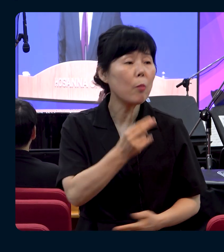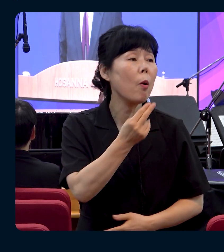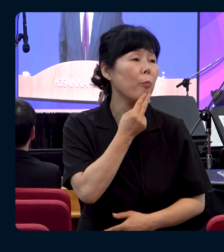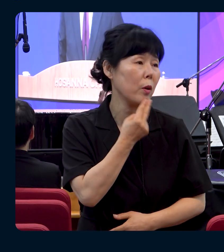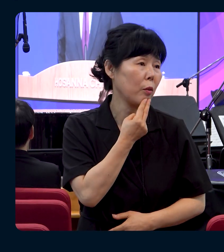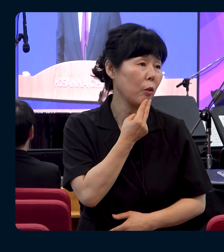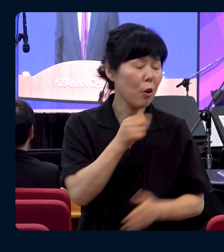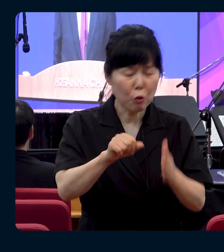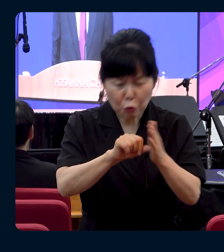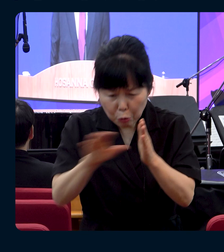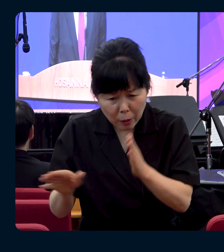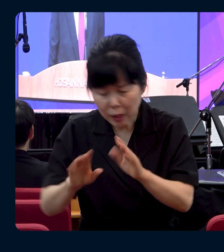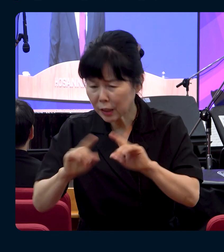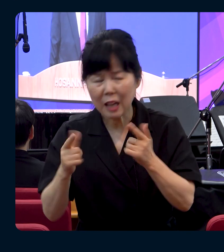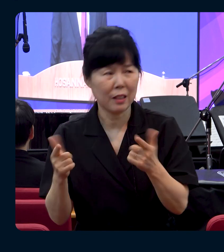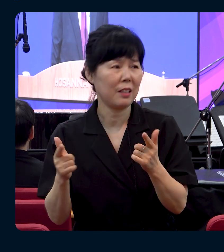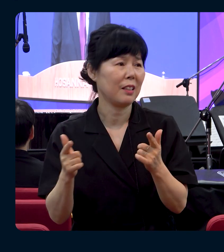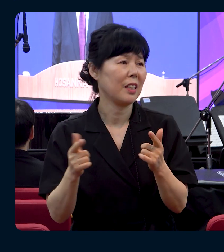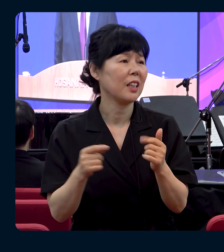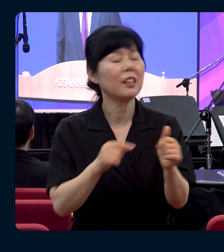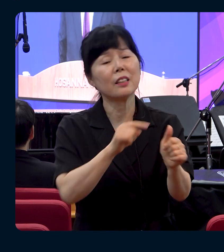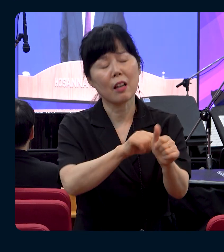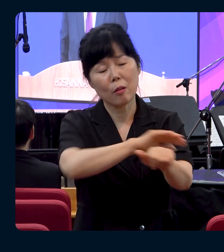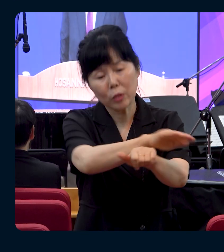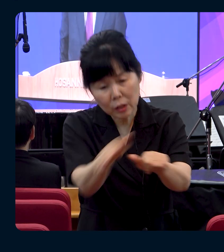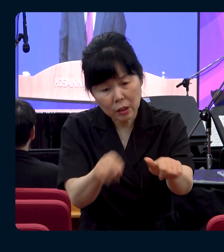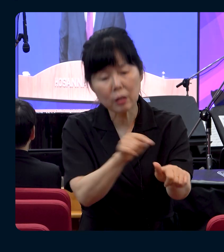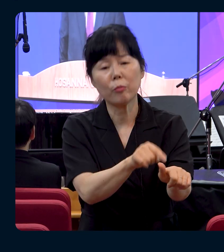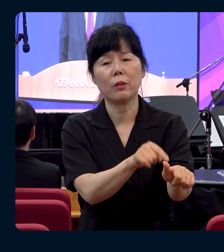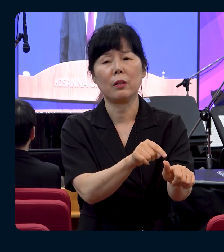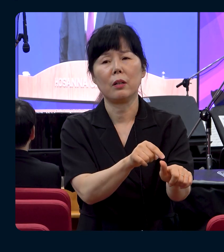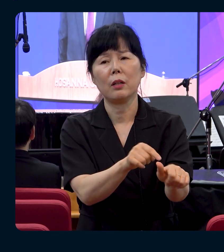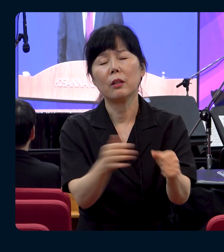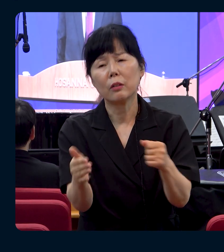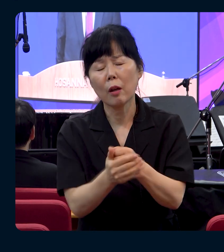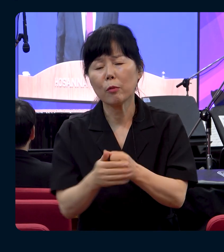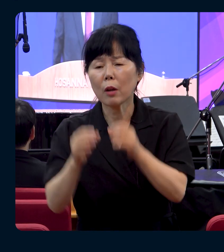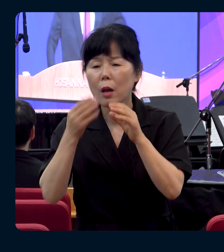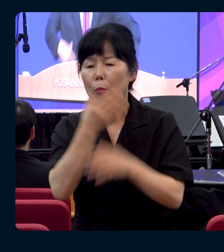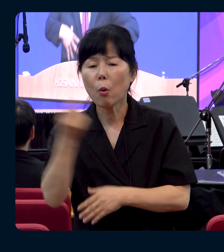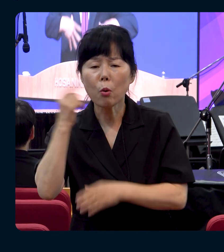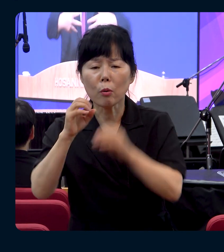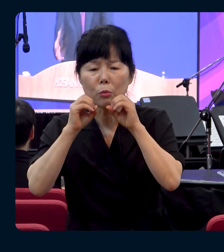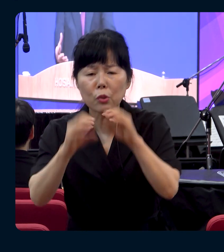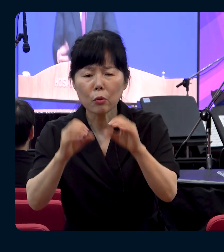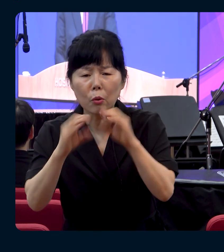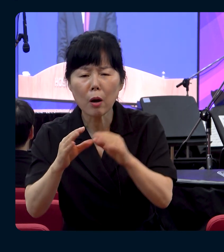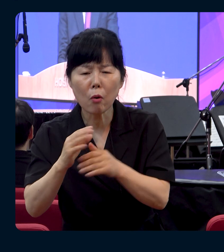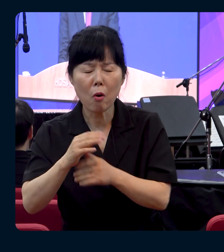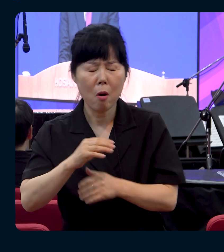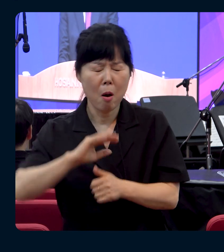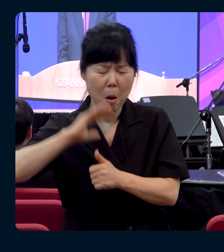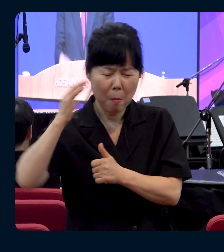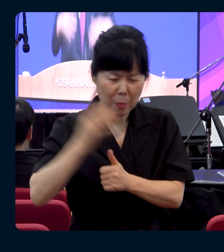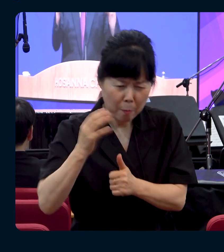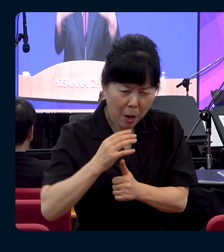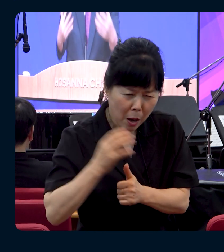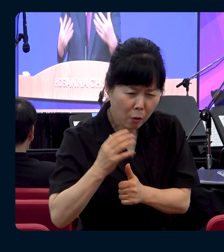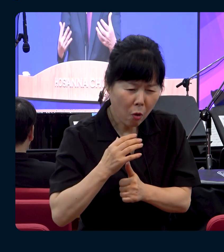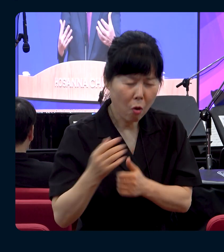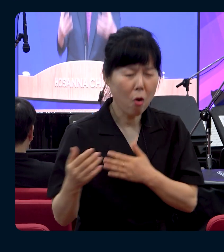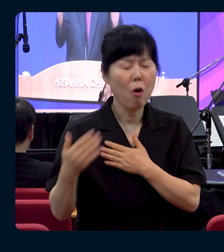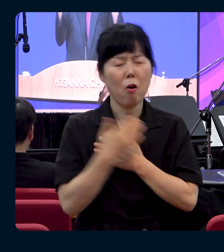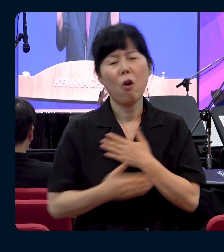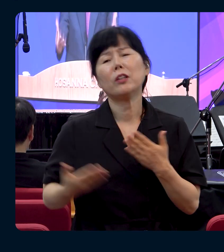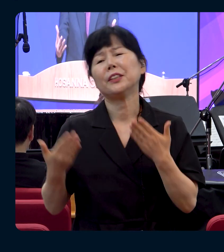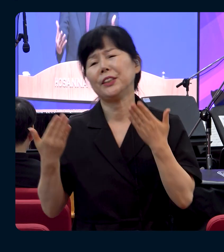예수 믿기를 결정하고 그 모든 핍박을 무릅쓰면서도 자기의 삶을 다 내놓고 그냥